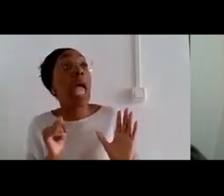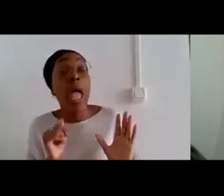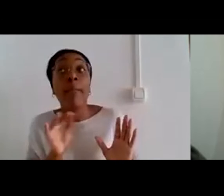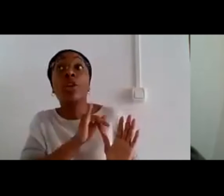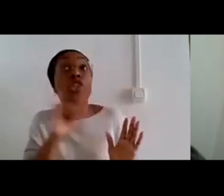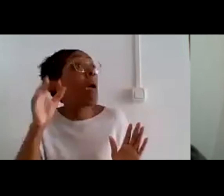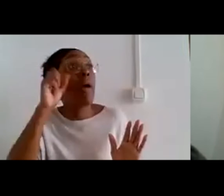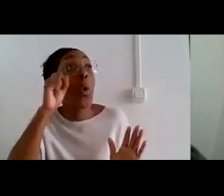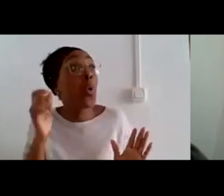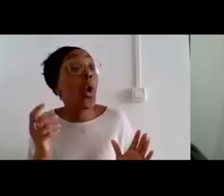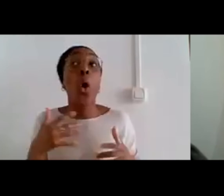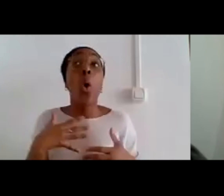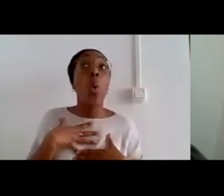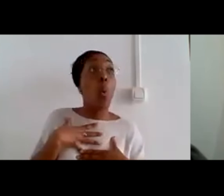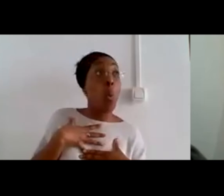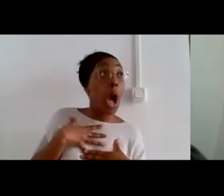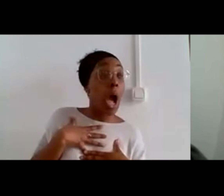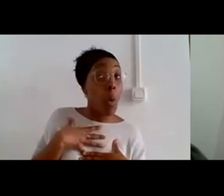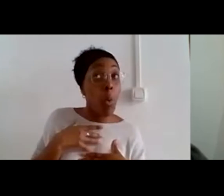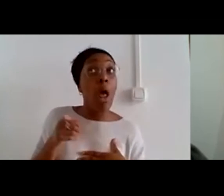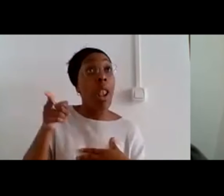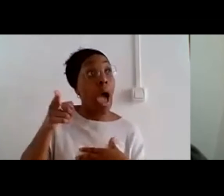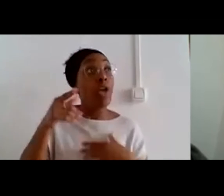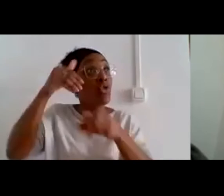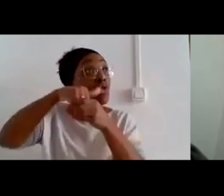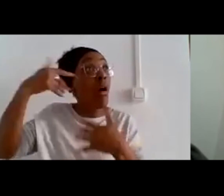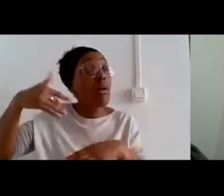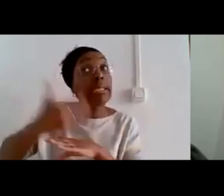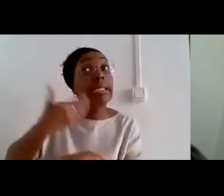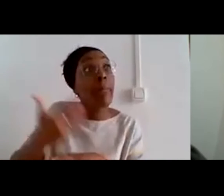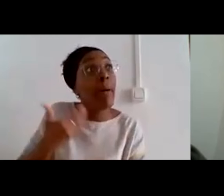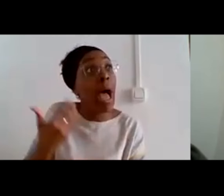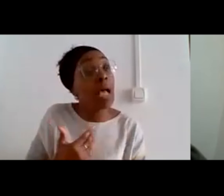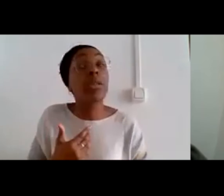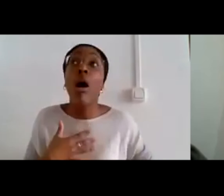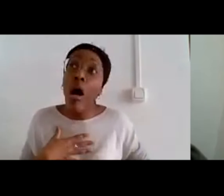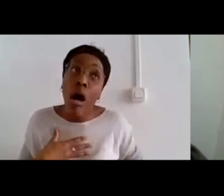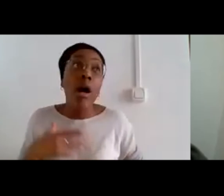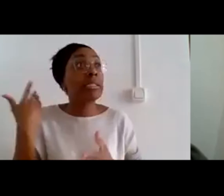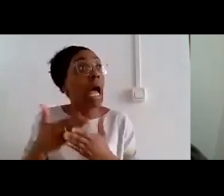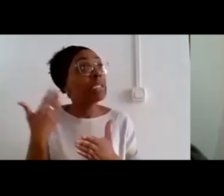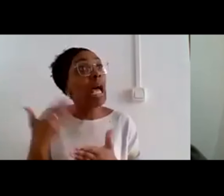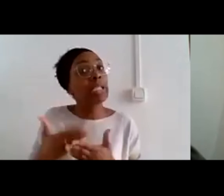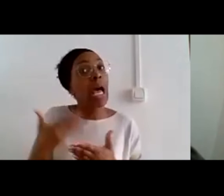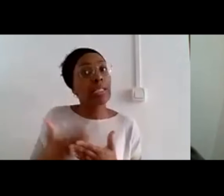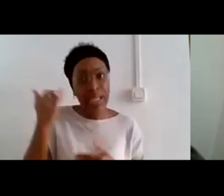jusqu'à aujourd'hui, limite on ne savait même pas qu'elle existait, ça fait 85 ans qu'elle est là dans ce quartier,